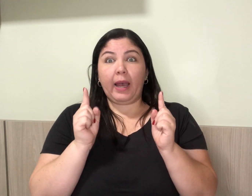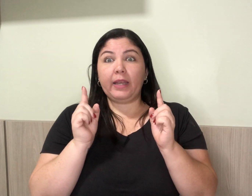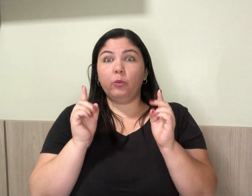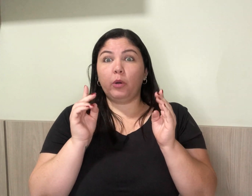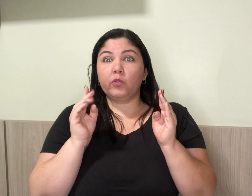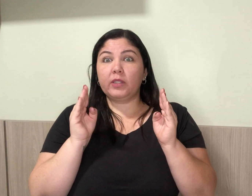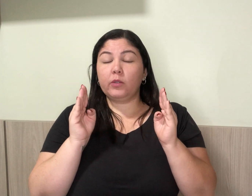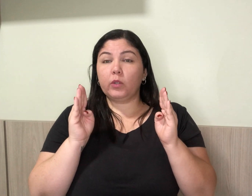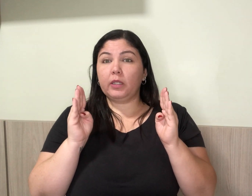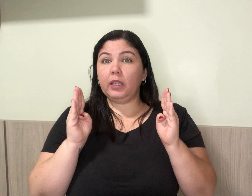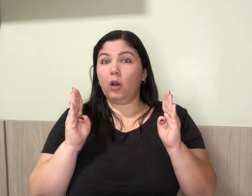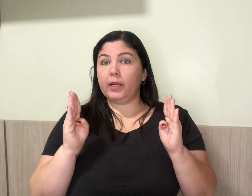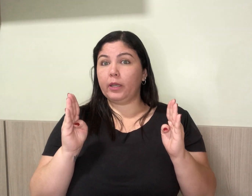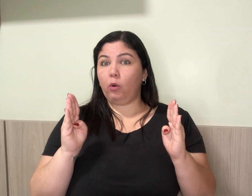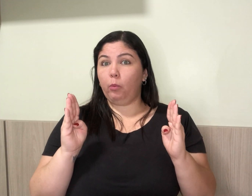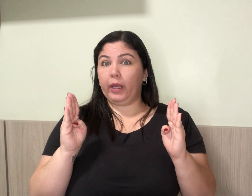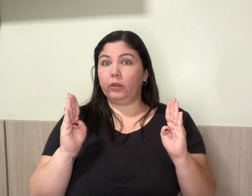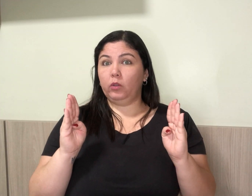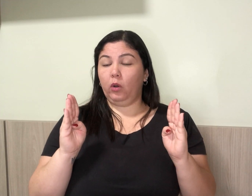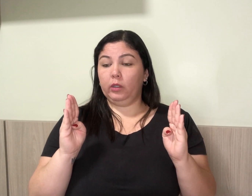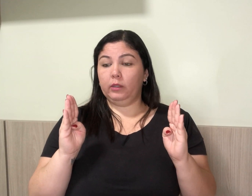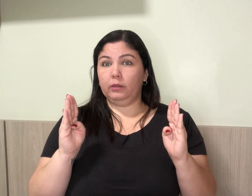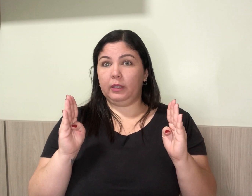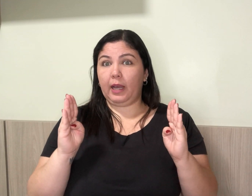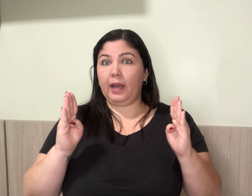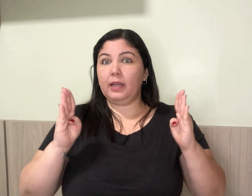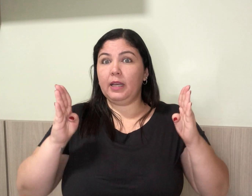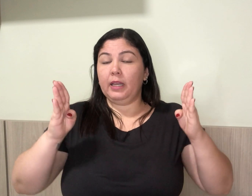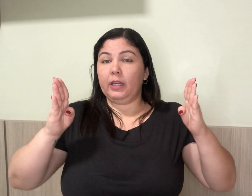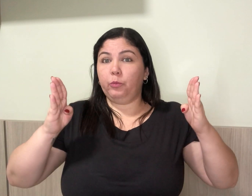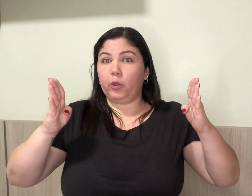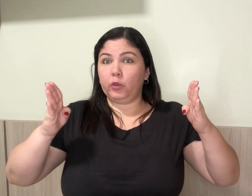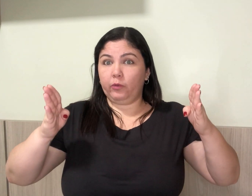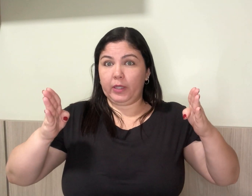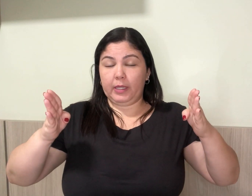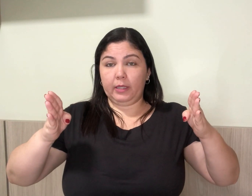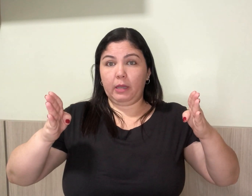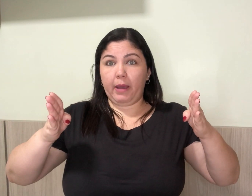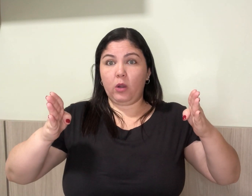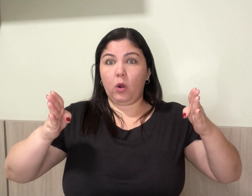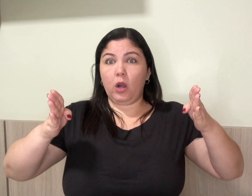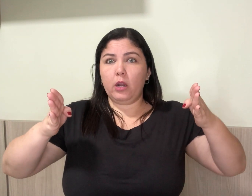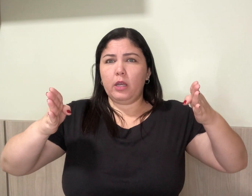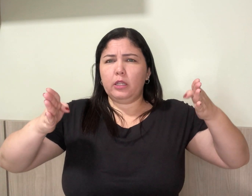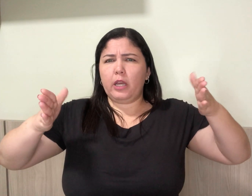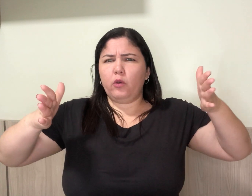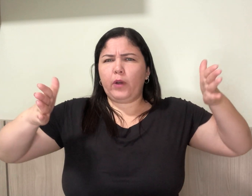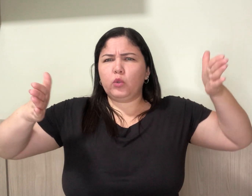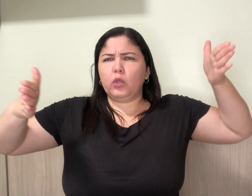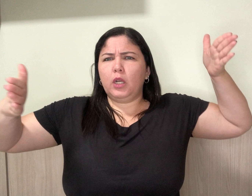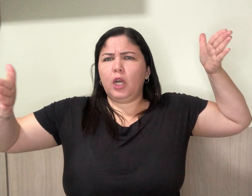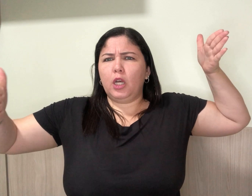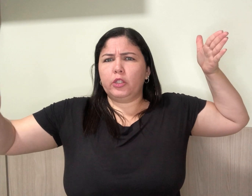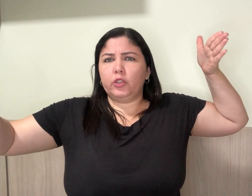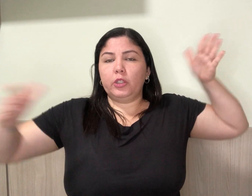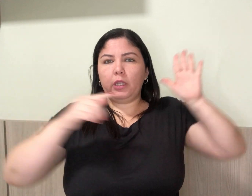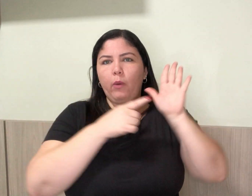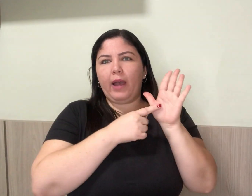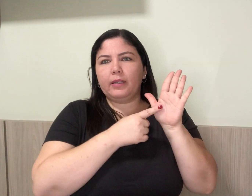Aí, eu posso fazer isso aqui a hora que eu aumento, ó, tá? Eu posso fazer aqui maior e aí eu faço grande. Então, aqui